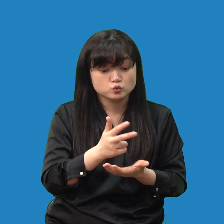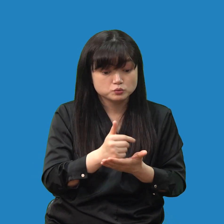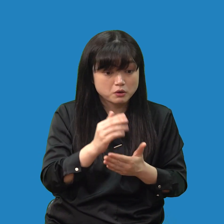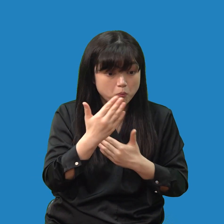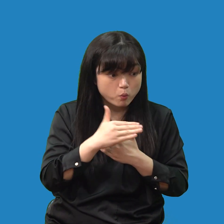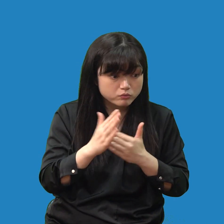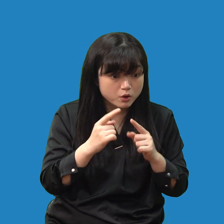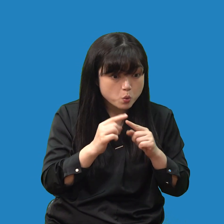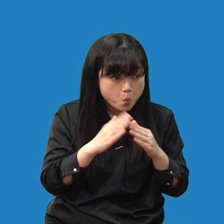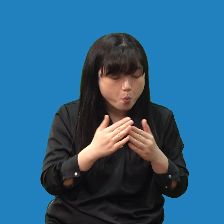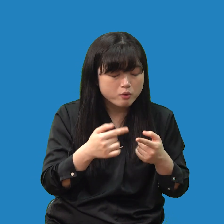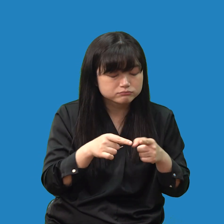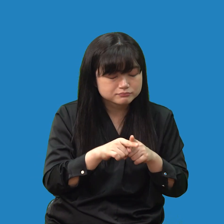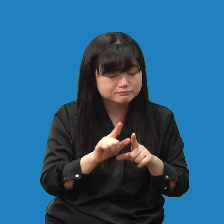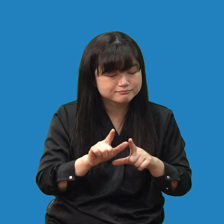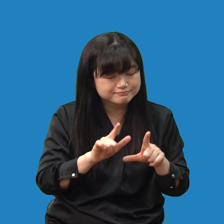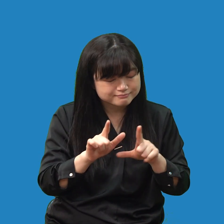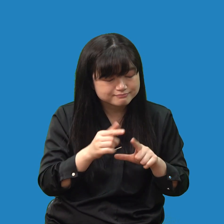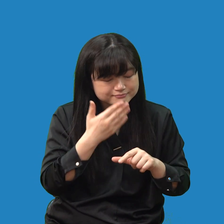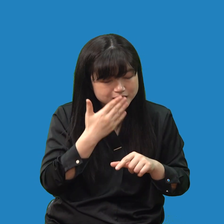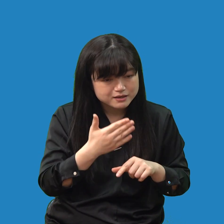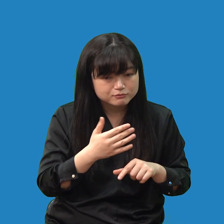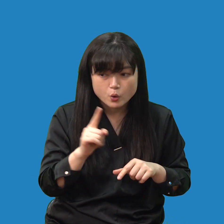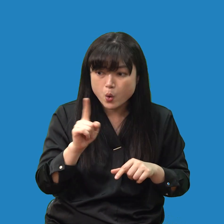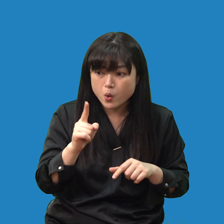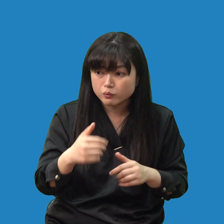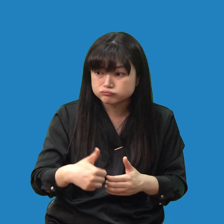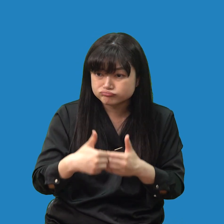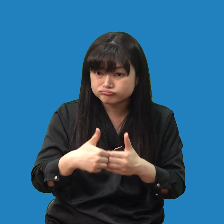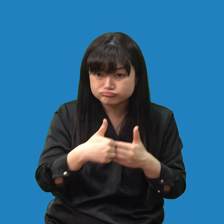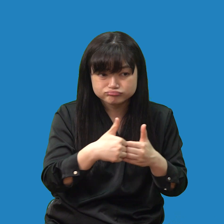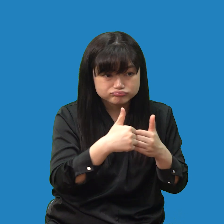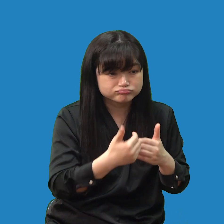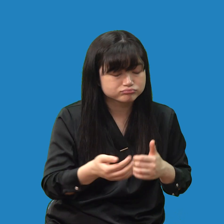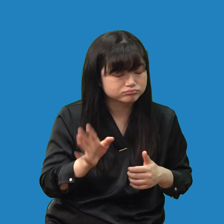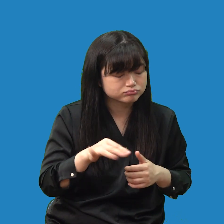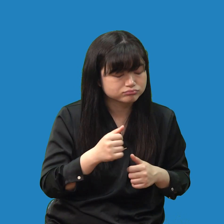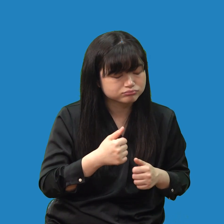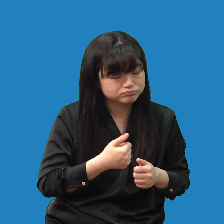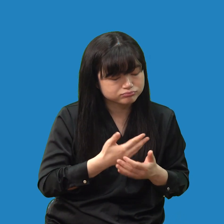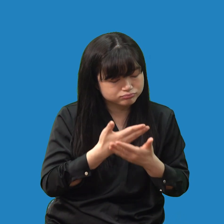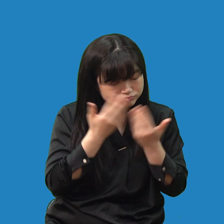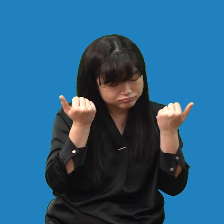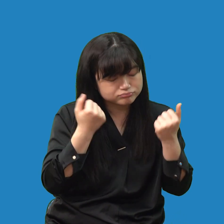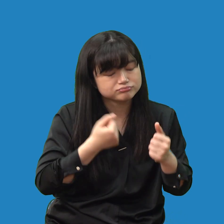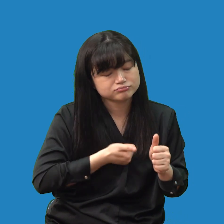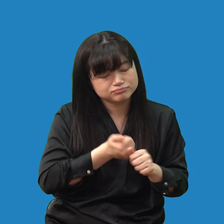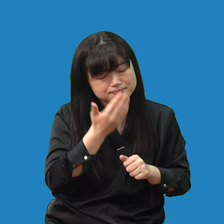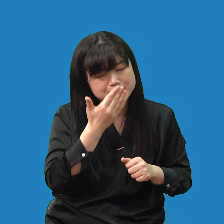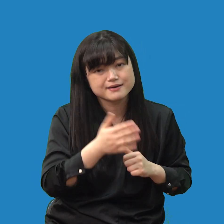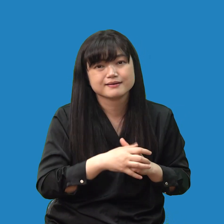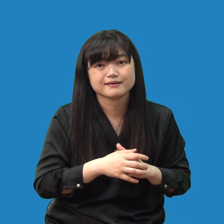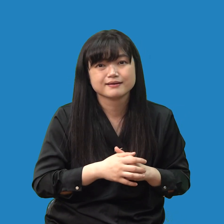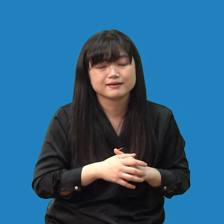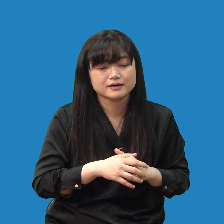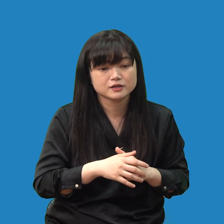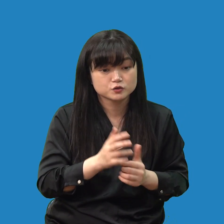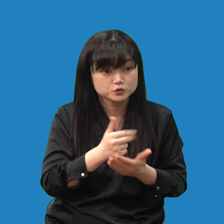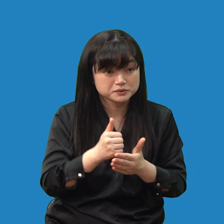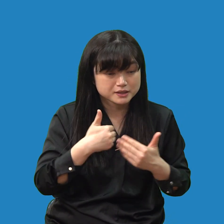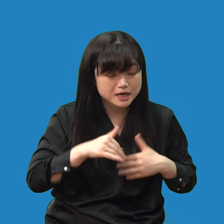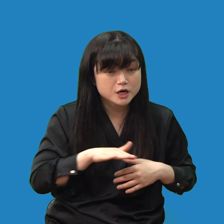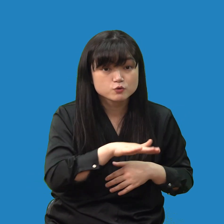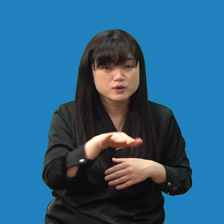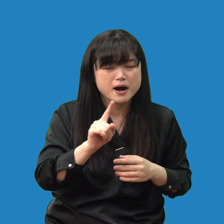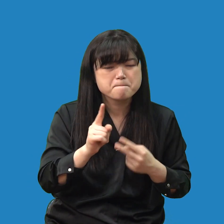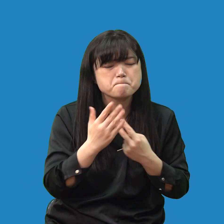주님의 공동체와 함께하는 기쁨이 있으면 아무리 적대적인 환경, 어려운 환경도 이겨낼 수 있습니다. 주님이 약한 우리를